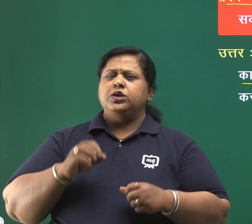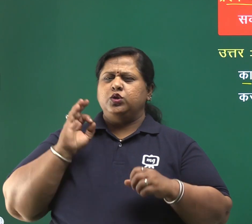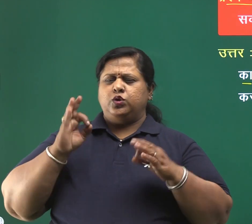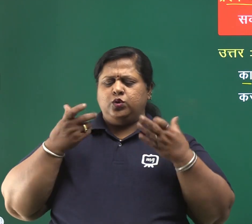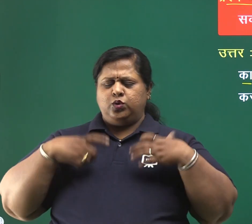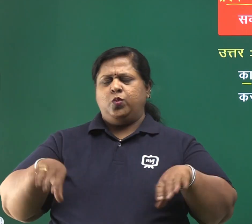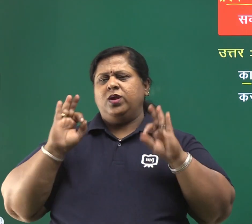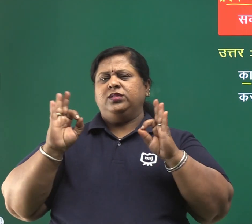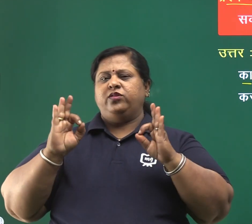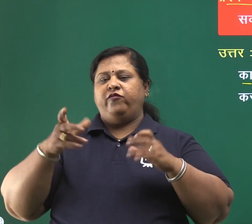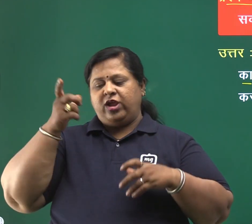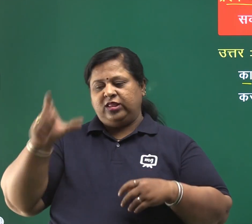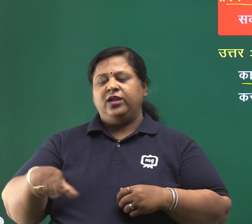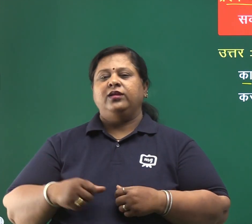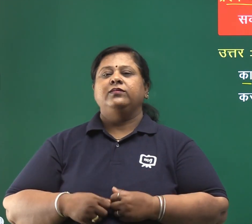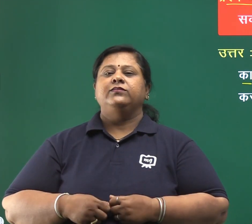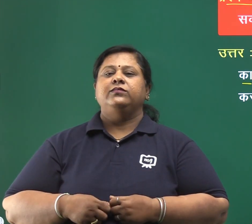स्वस्थ व्यक्ति